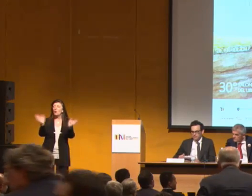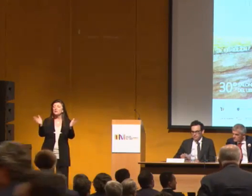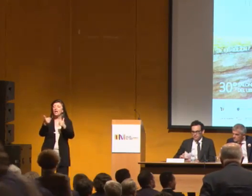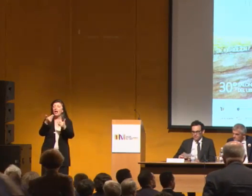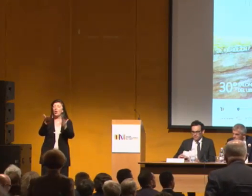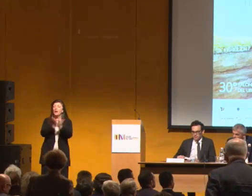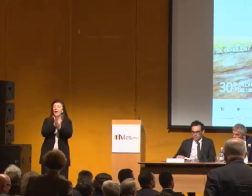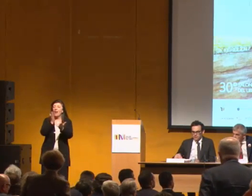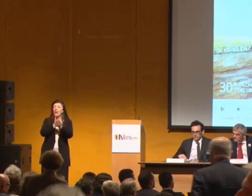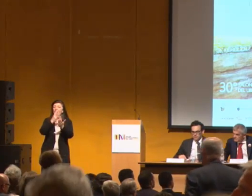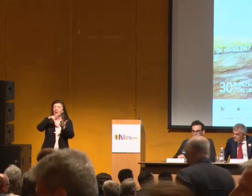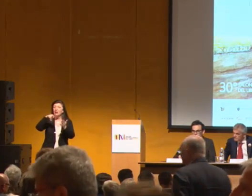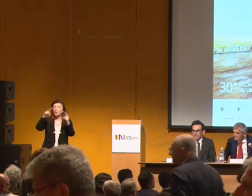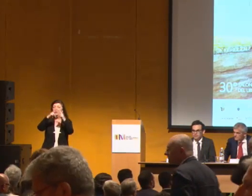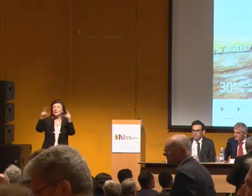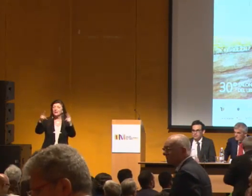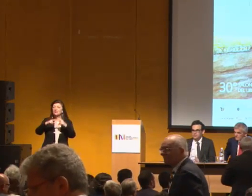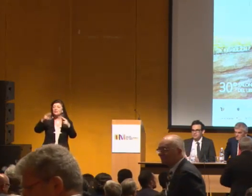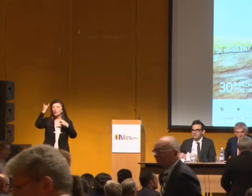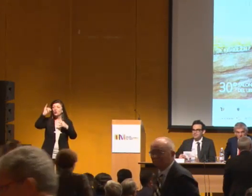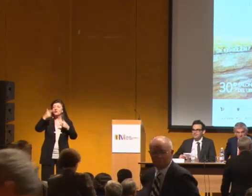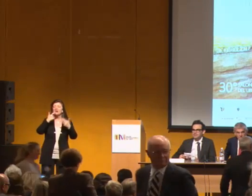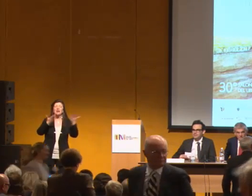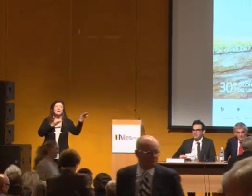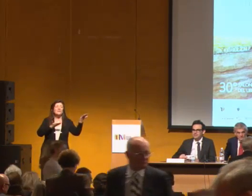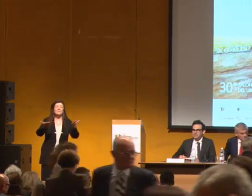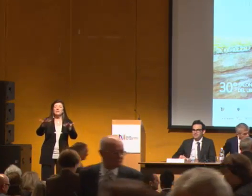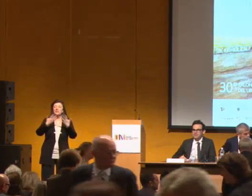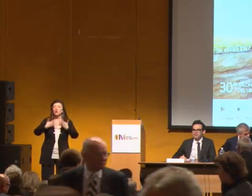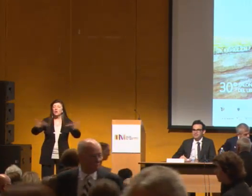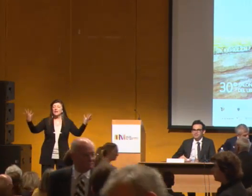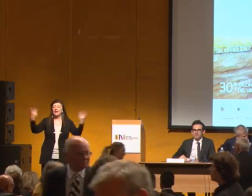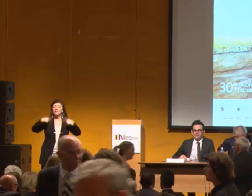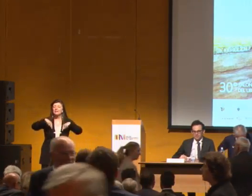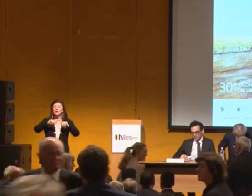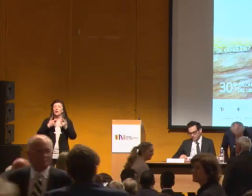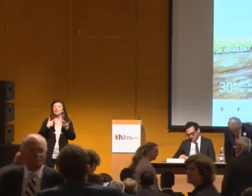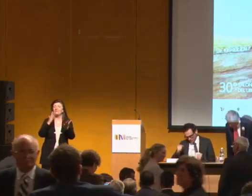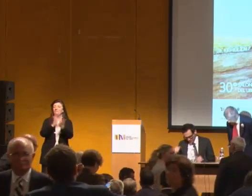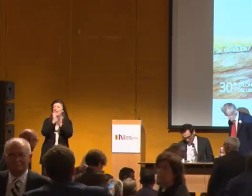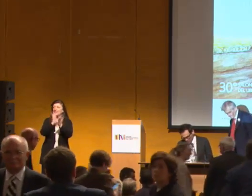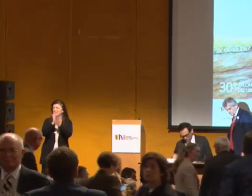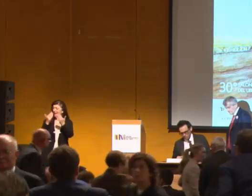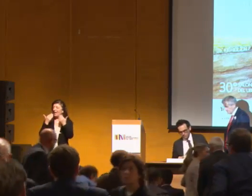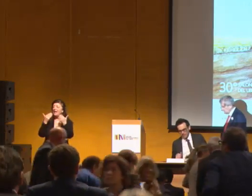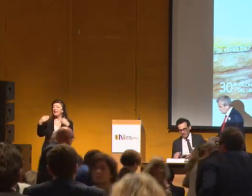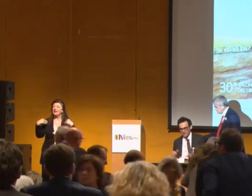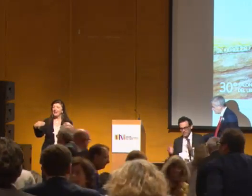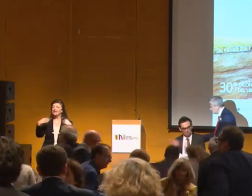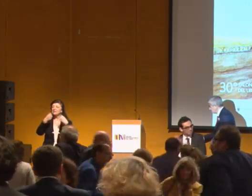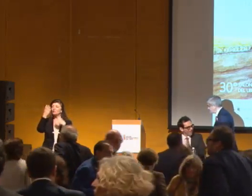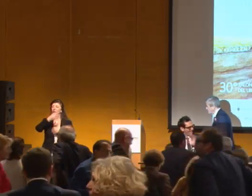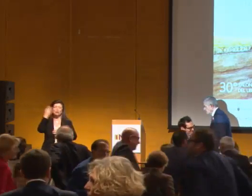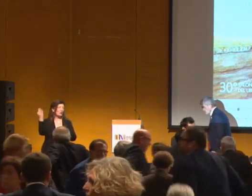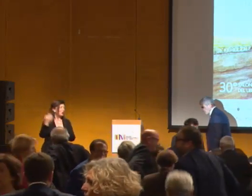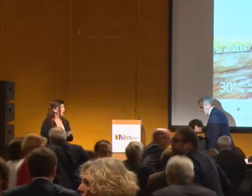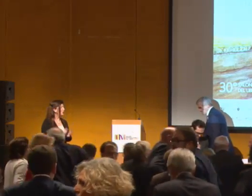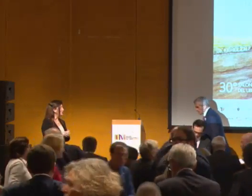invitandovi tutti a questa nostra grande festa ringrazio tutti per aver partecipato a questa presentazione buongiorno